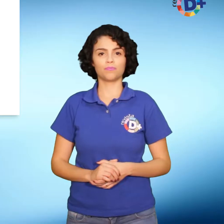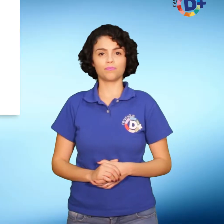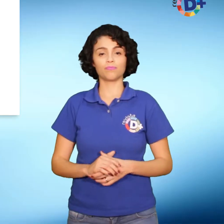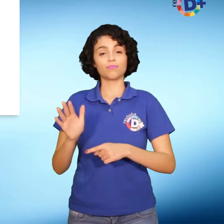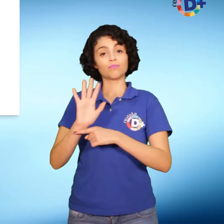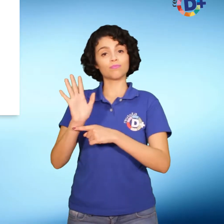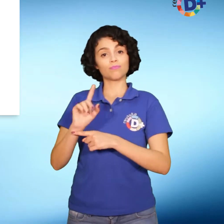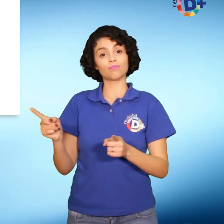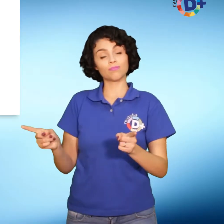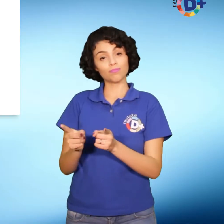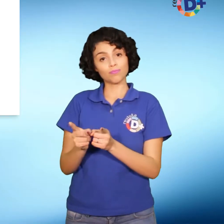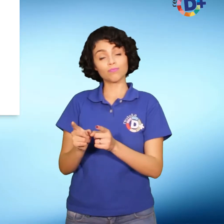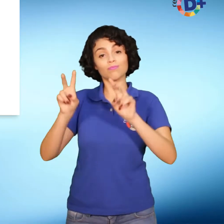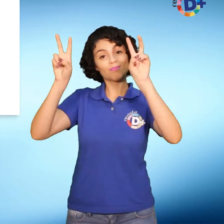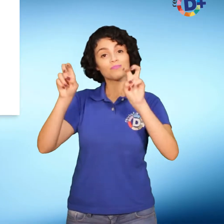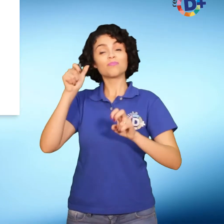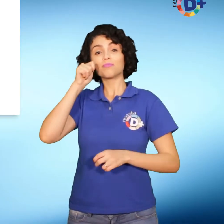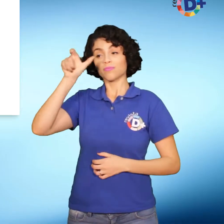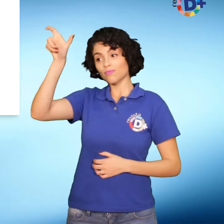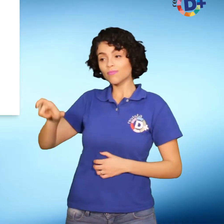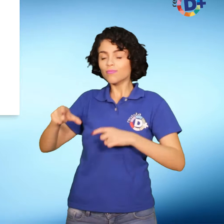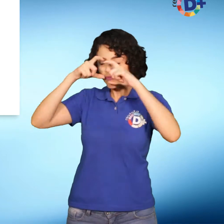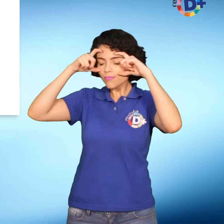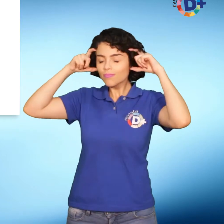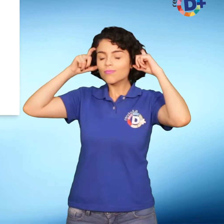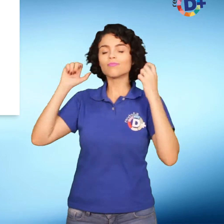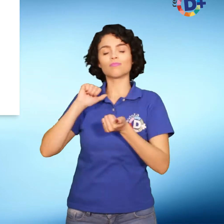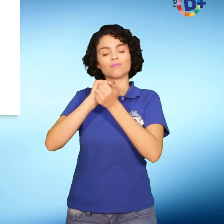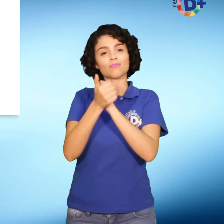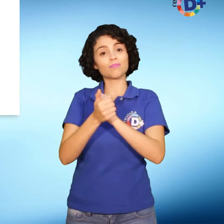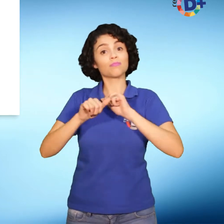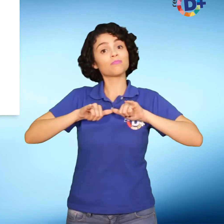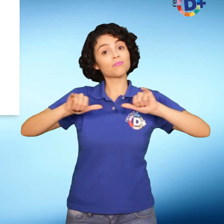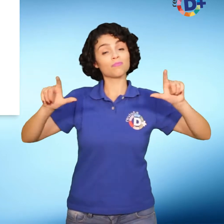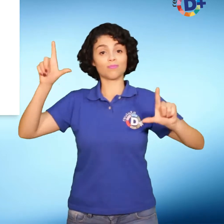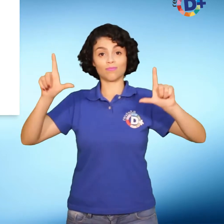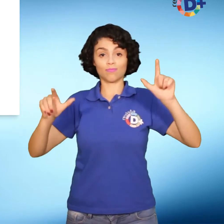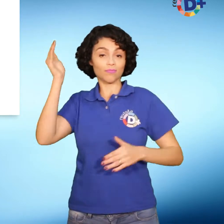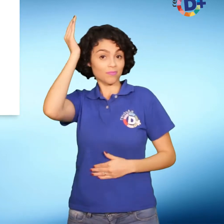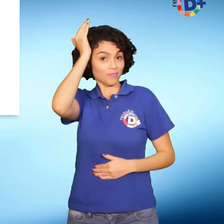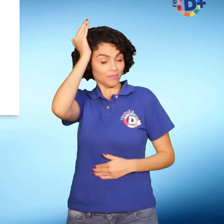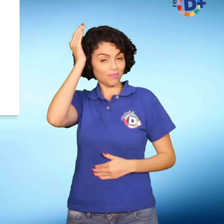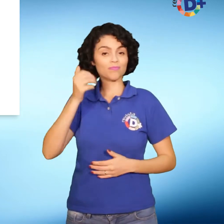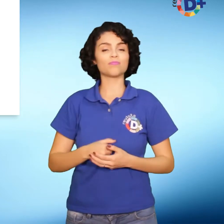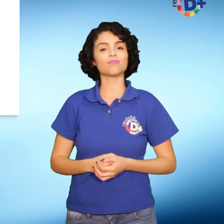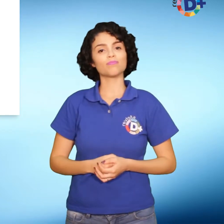documentário sobre terezinha guilhermina estréia no sesc tv chegou a vez do curta metragem